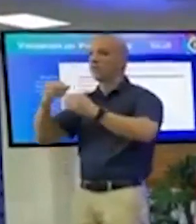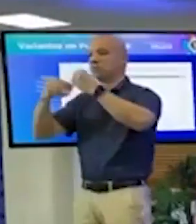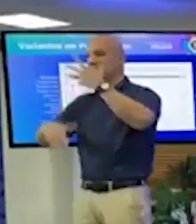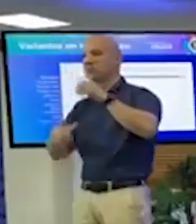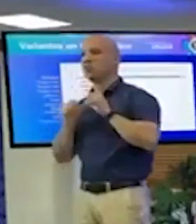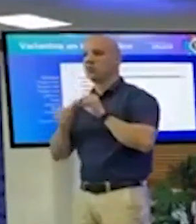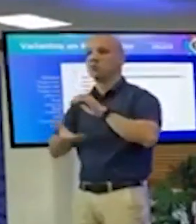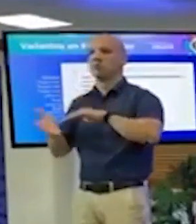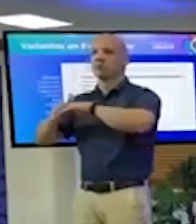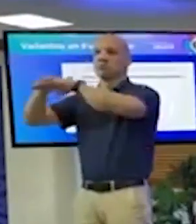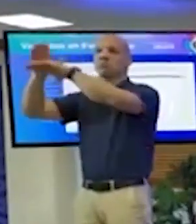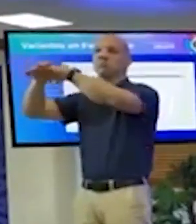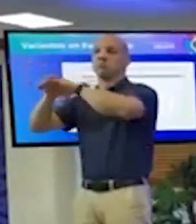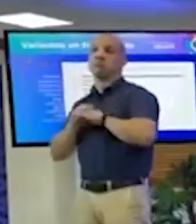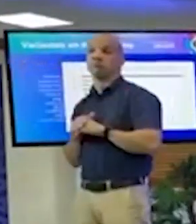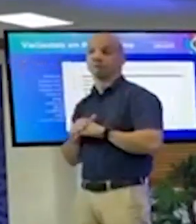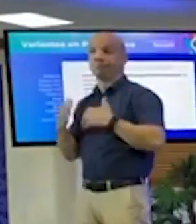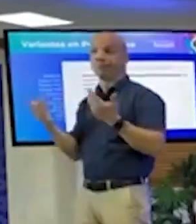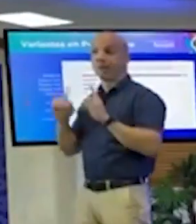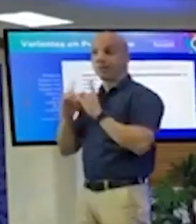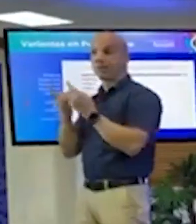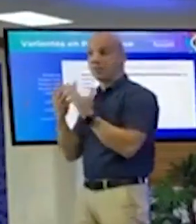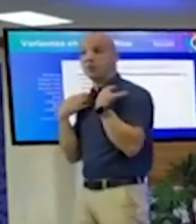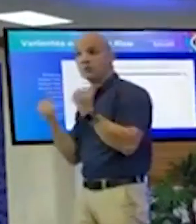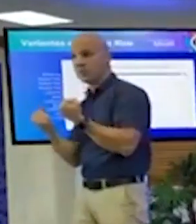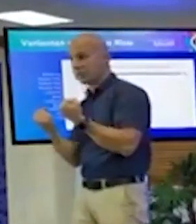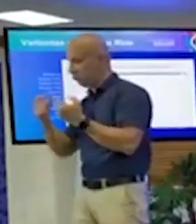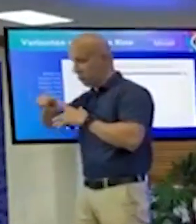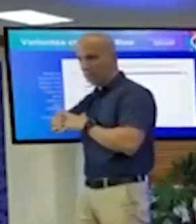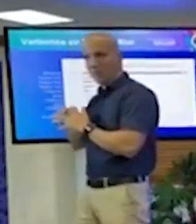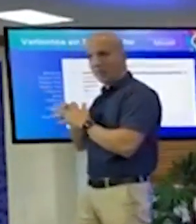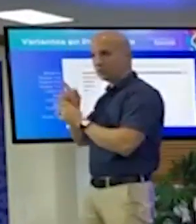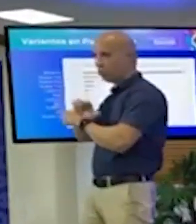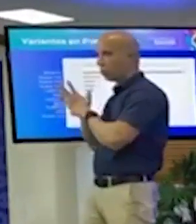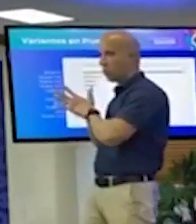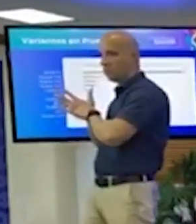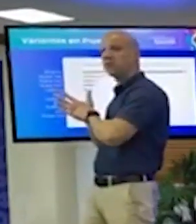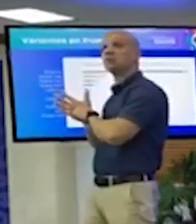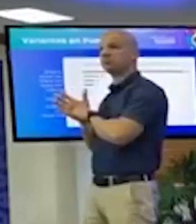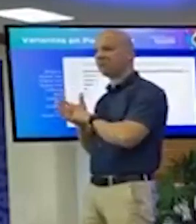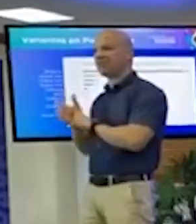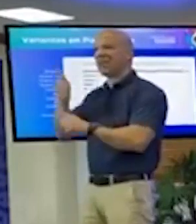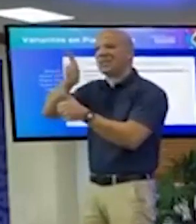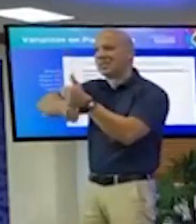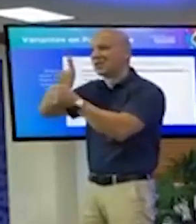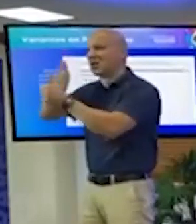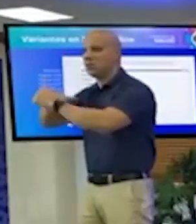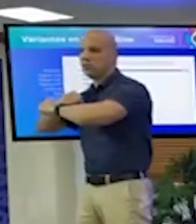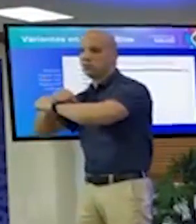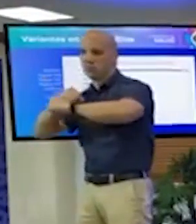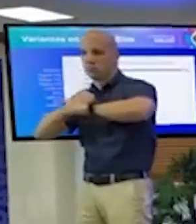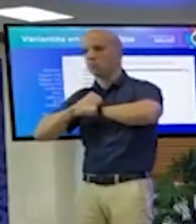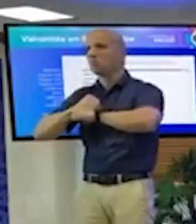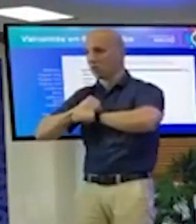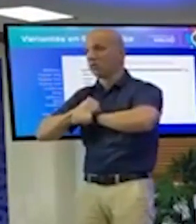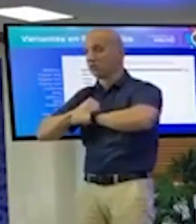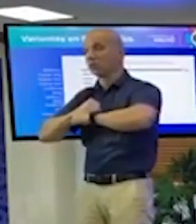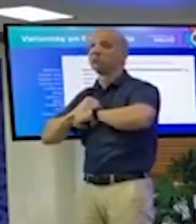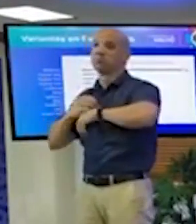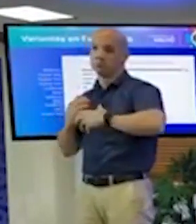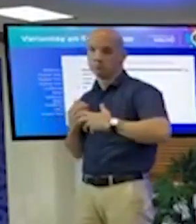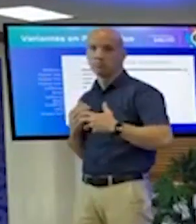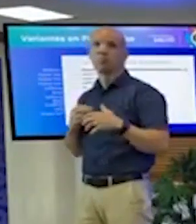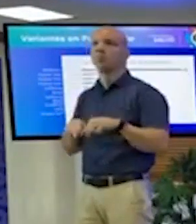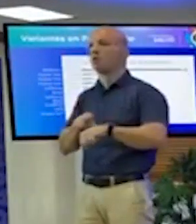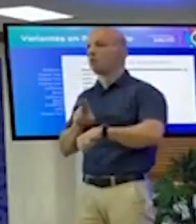Salud, ante todo, ha sido, desde que comenzamos, la protección individual de cada persona y obviamente pues